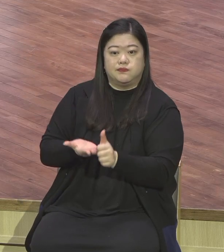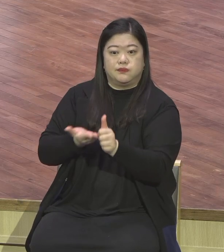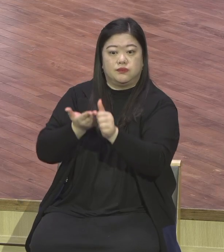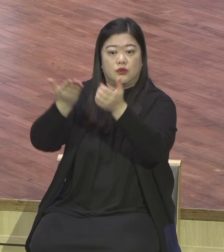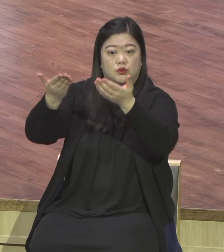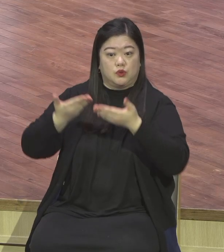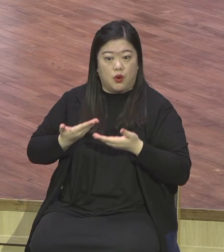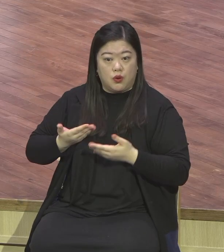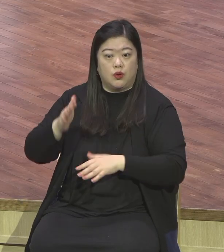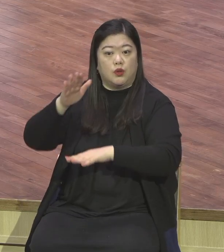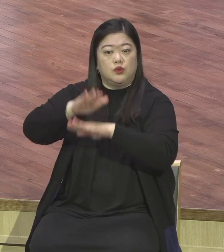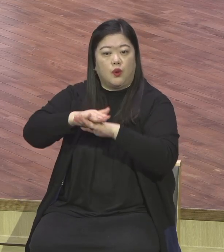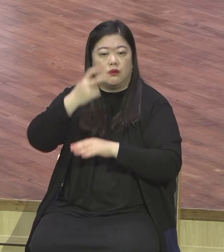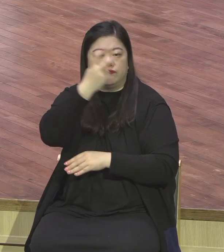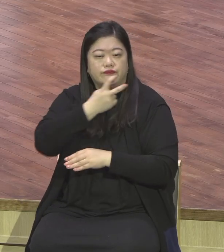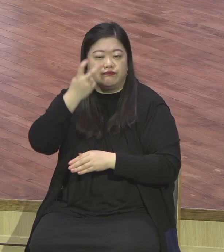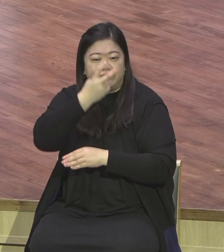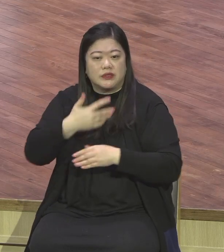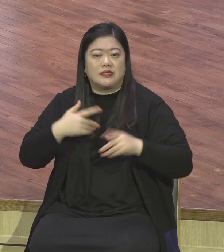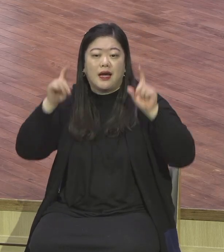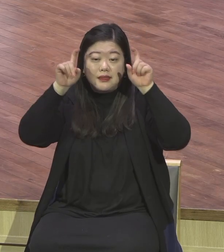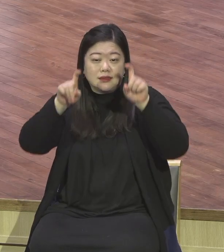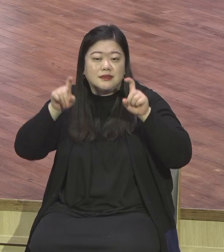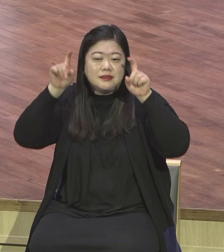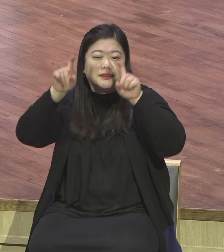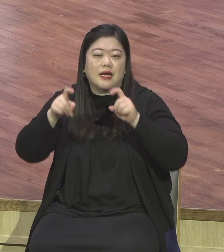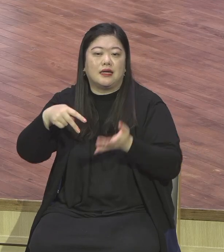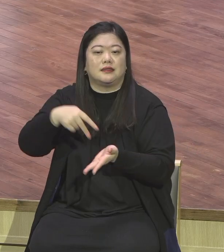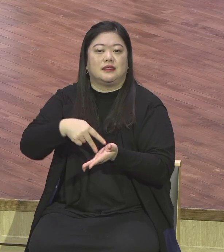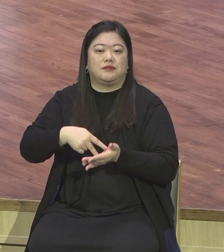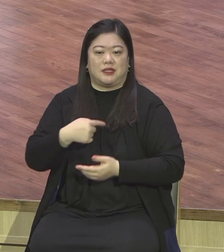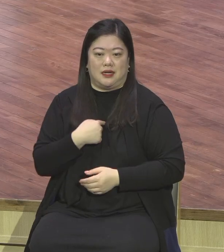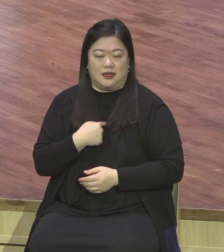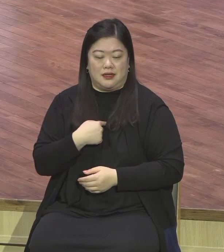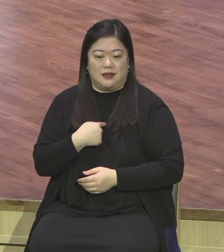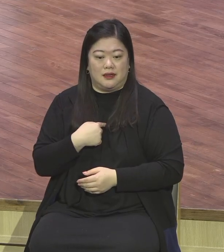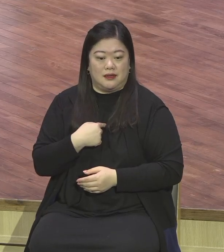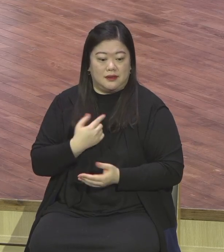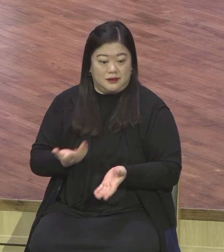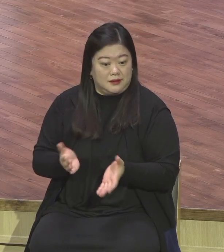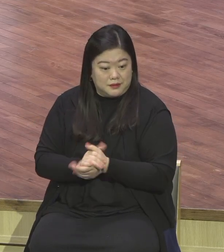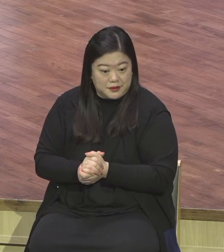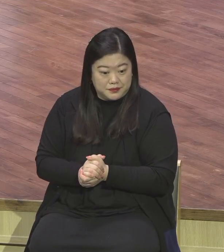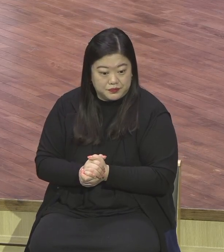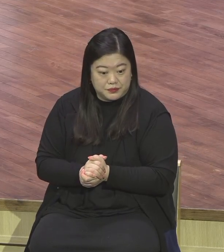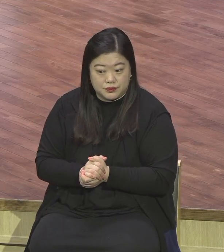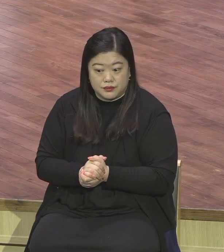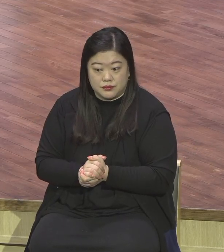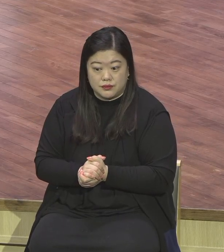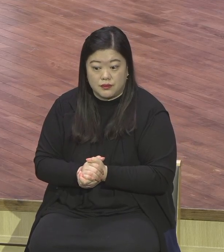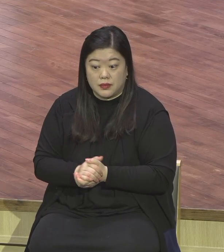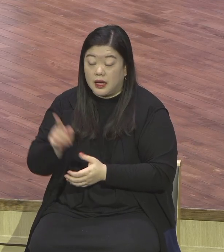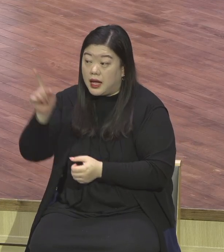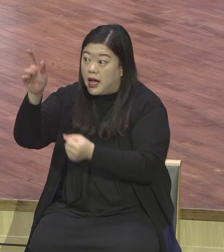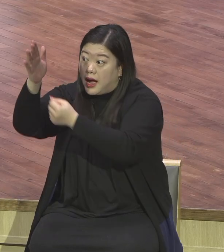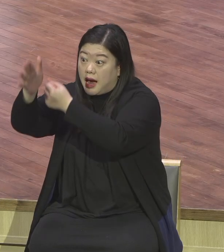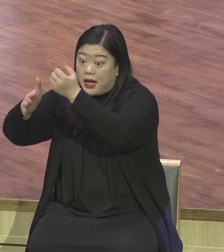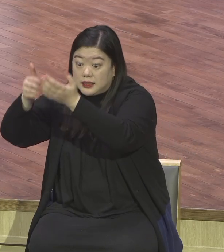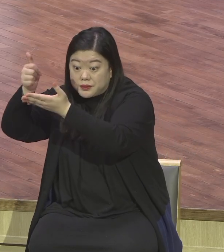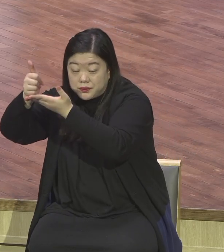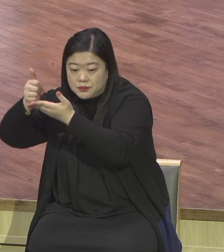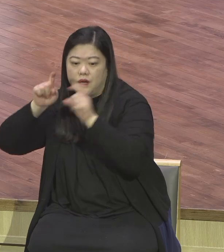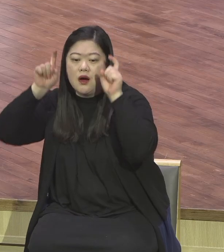그의 손이 돌보시는 양이기 때문이라 우리는 하나님이 보호하시고 지키시고 돌보는